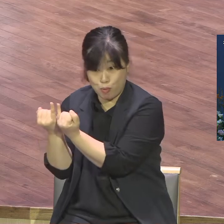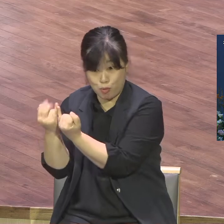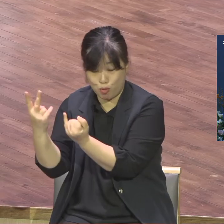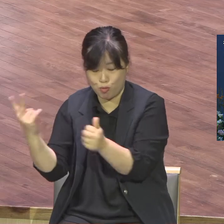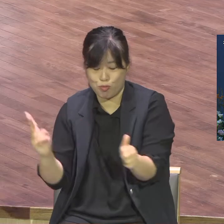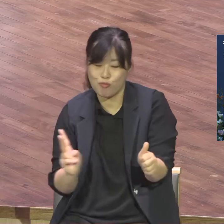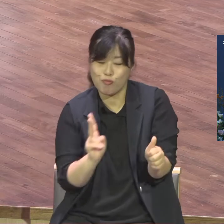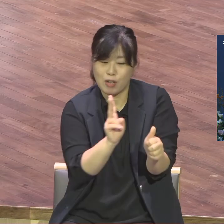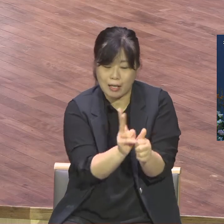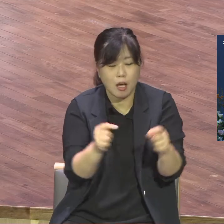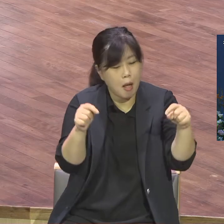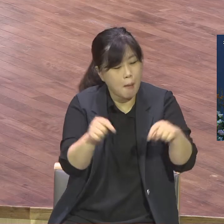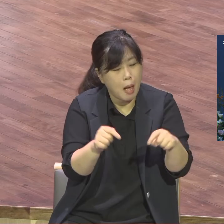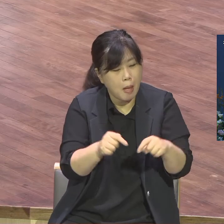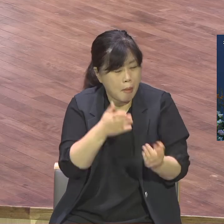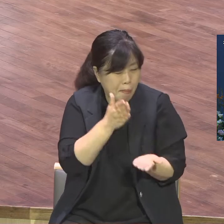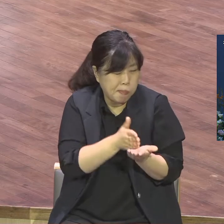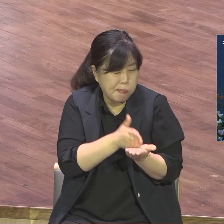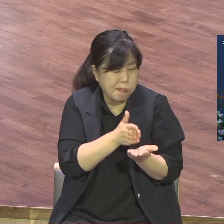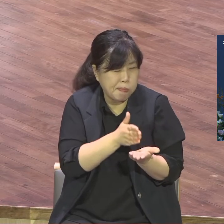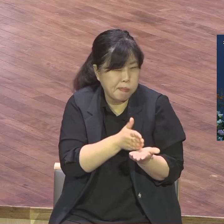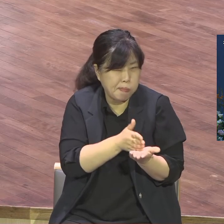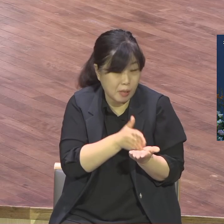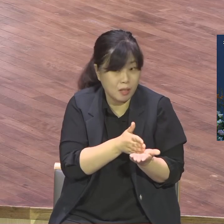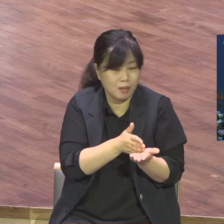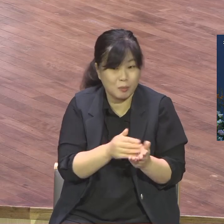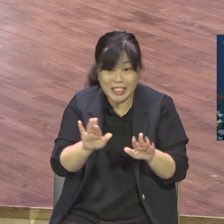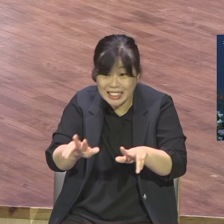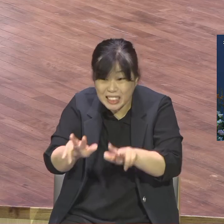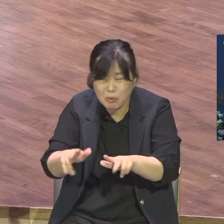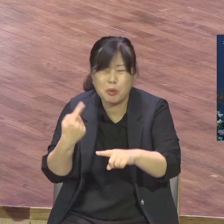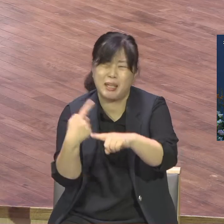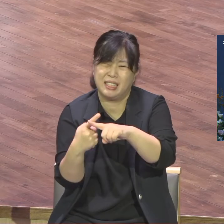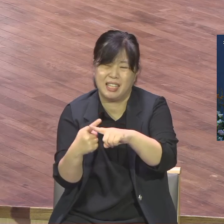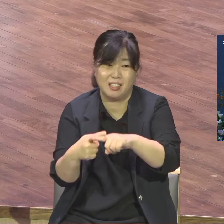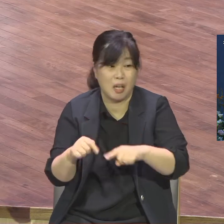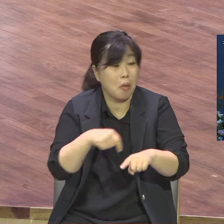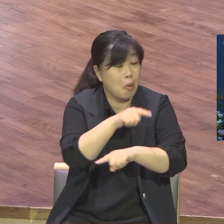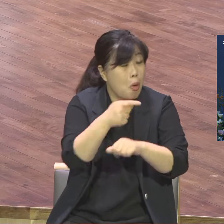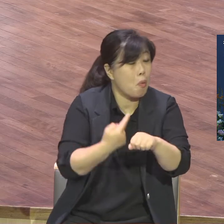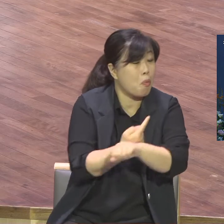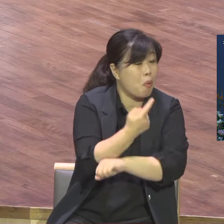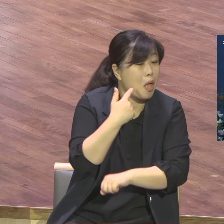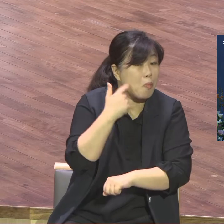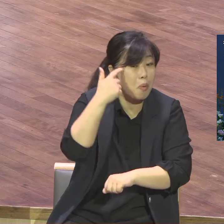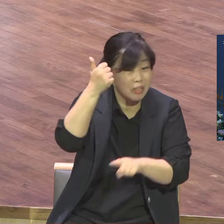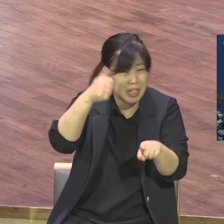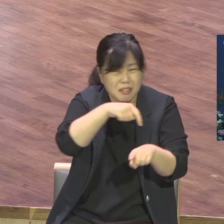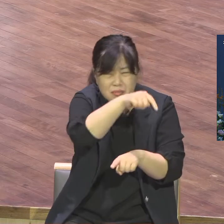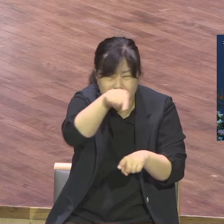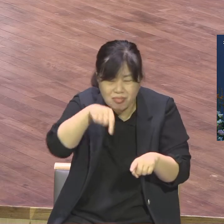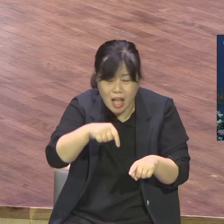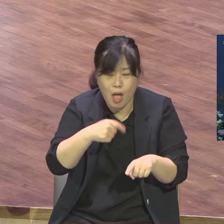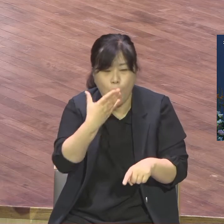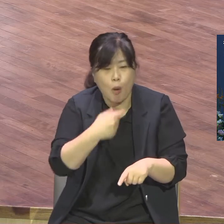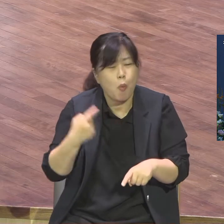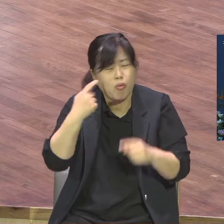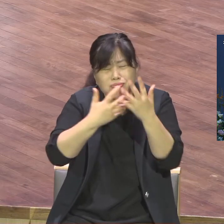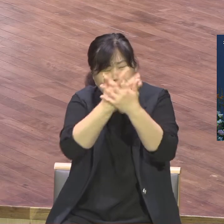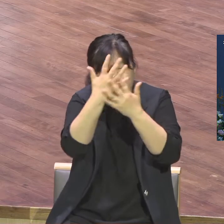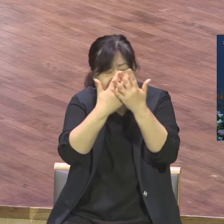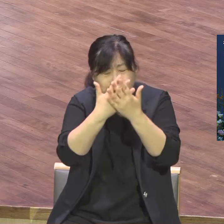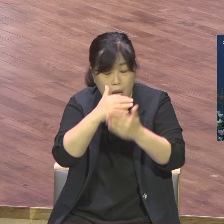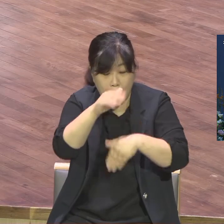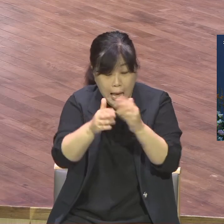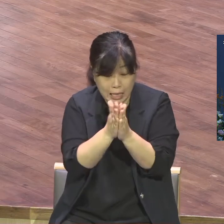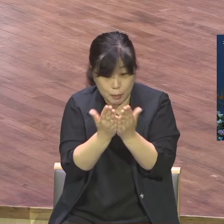복음이 불분명하거든요. 정확한 복음을 원색적으로 못 하거든요. 그러니까 이 당시에도 이 불스가